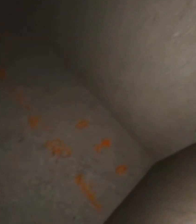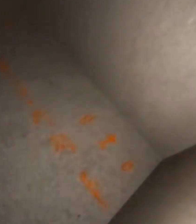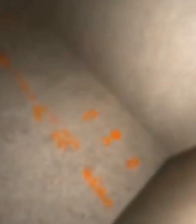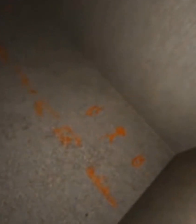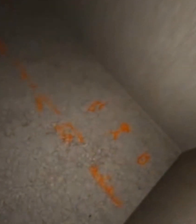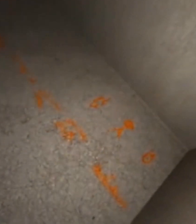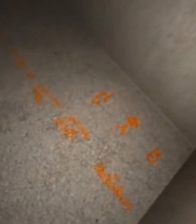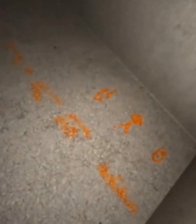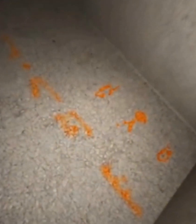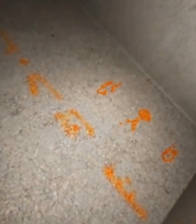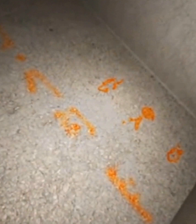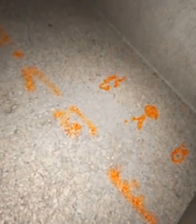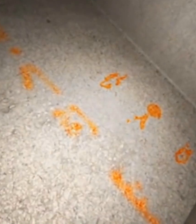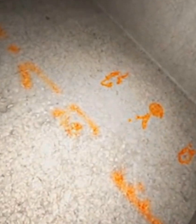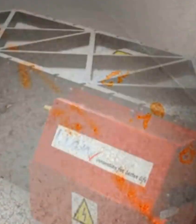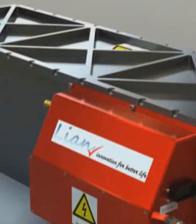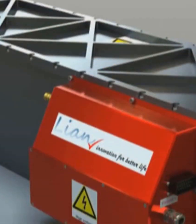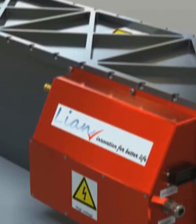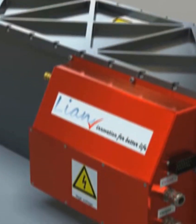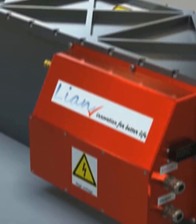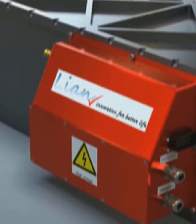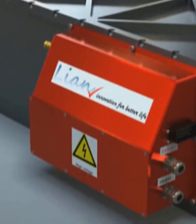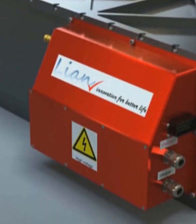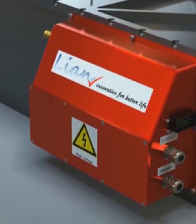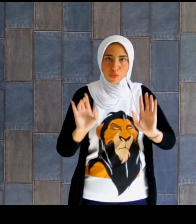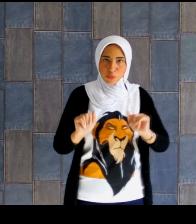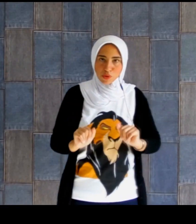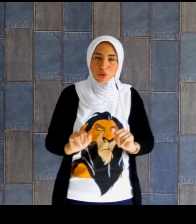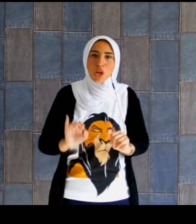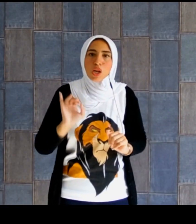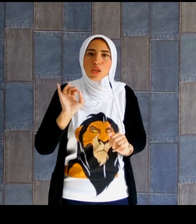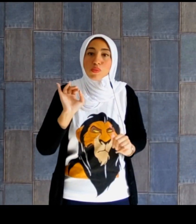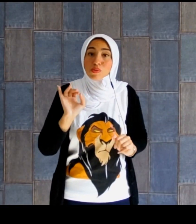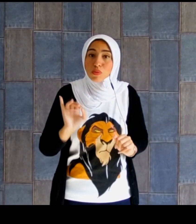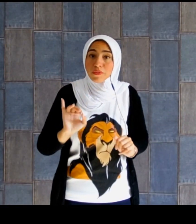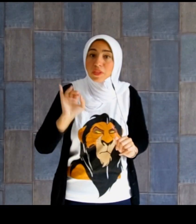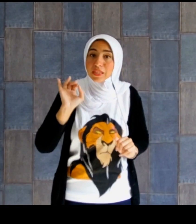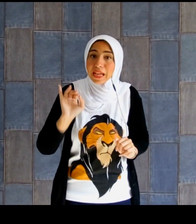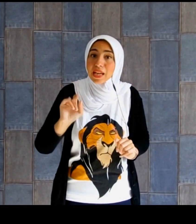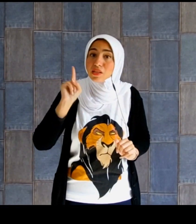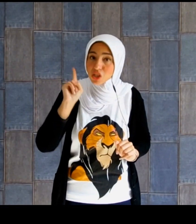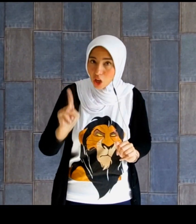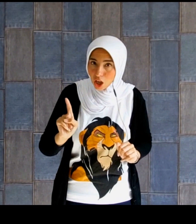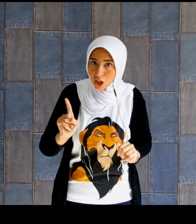كمان بجانب شوية رموز منقوشة عاملة كده زي اللي بتبقى موجودة على البطارية بص بص لو الظروف اتهيأة الصح